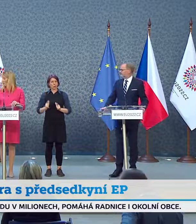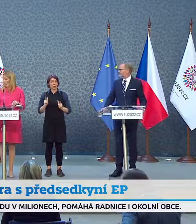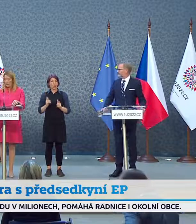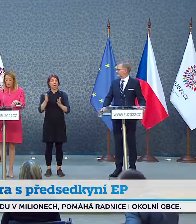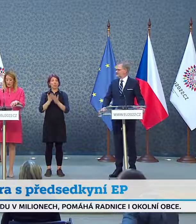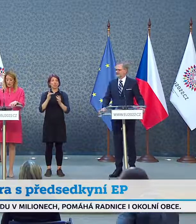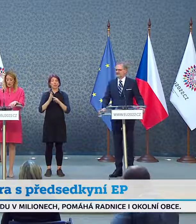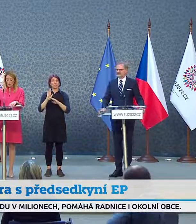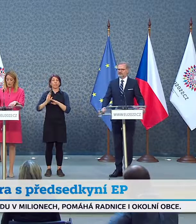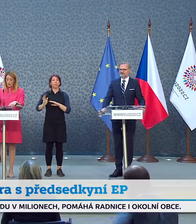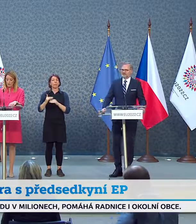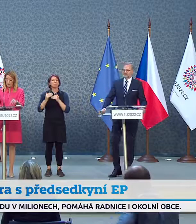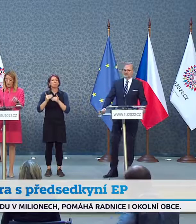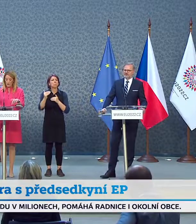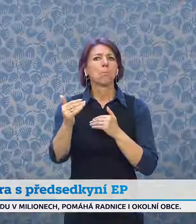Děkuji.